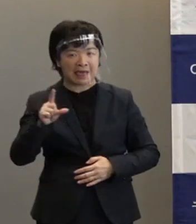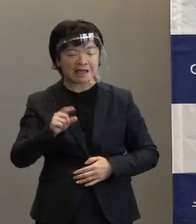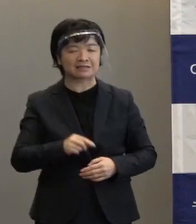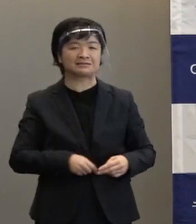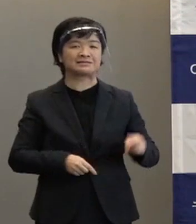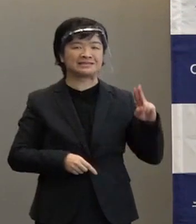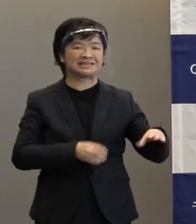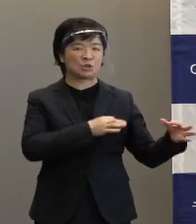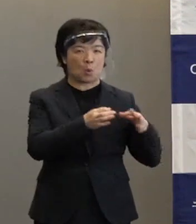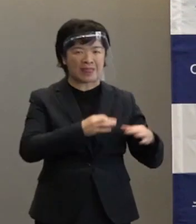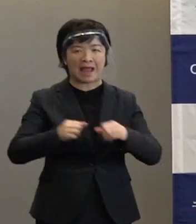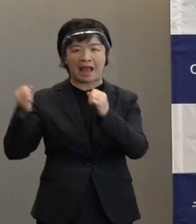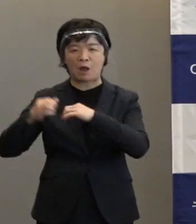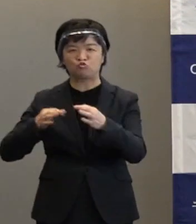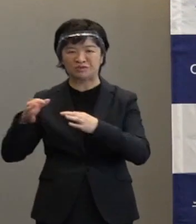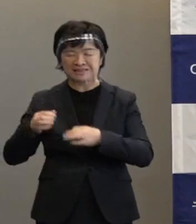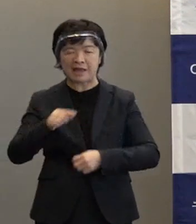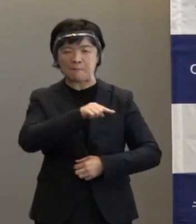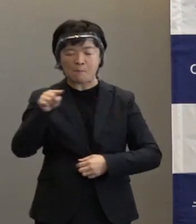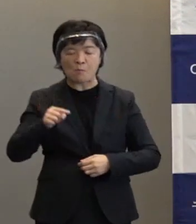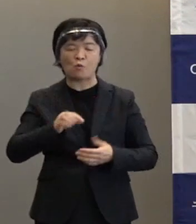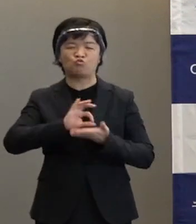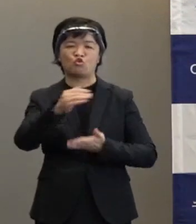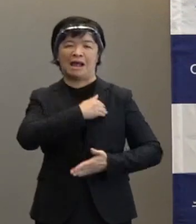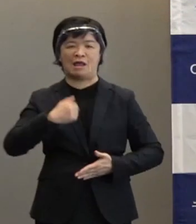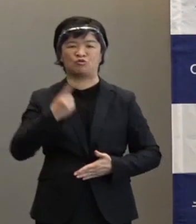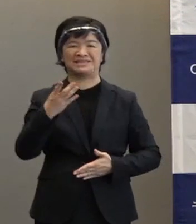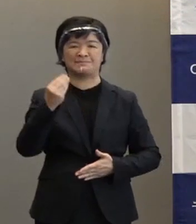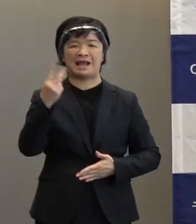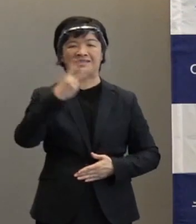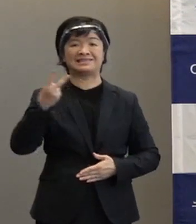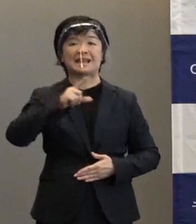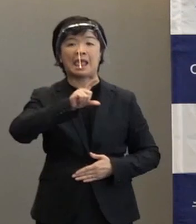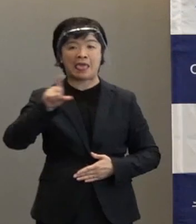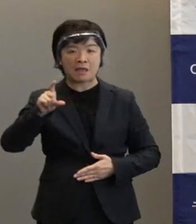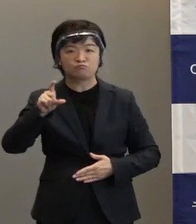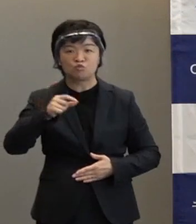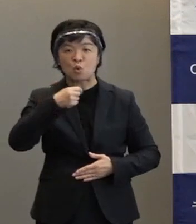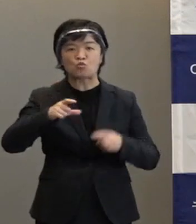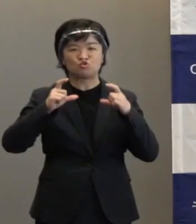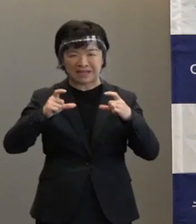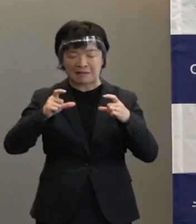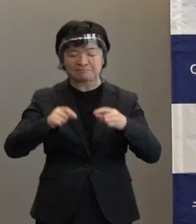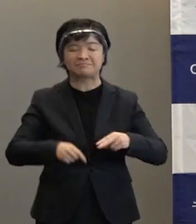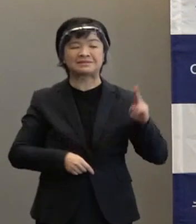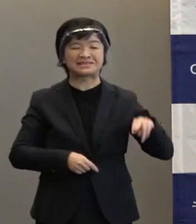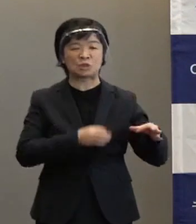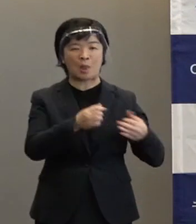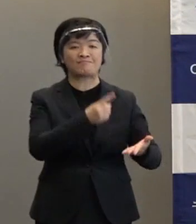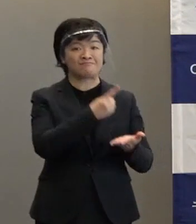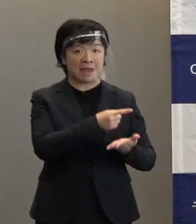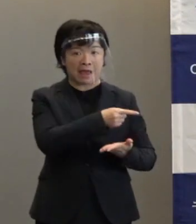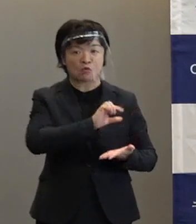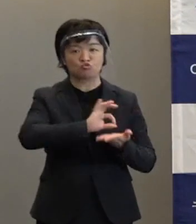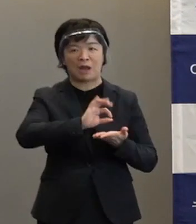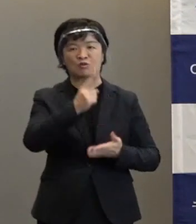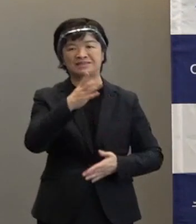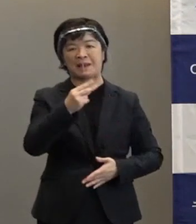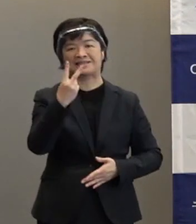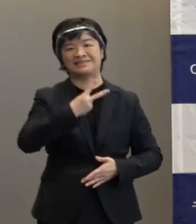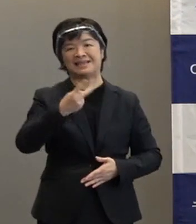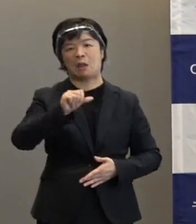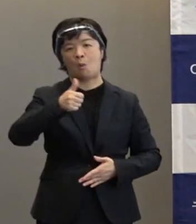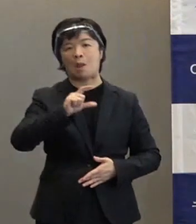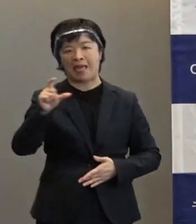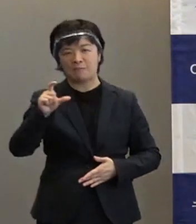認店の両方で利用できる1万2000円分の食事券と、認証店のみで利用できる1万2500円